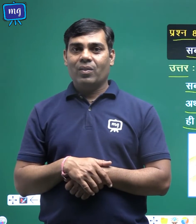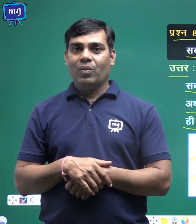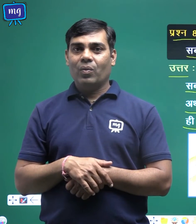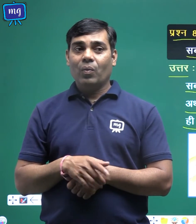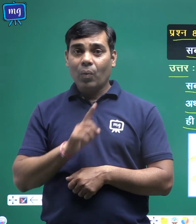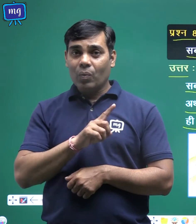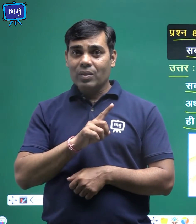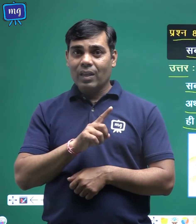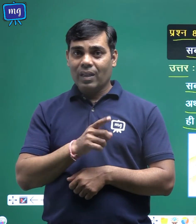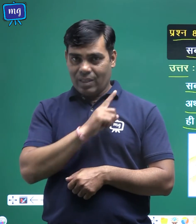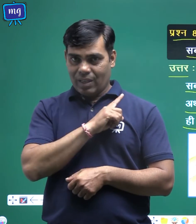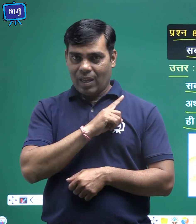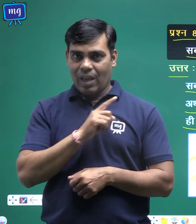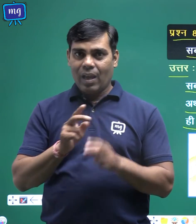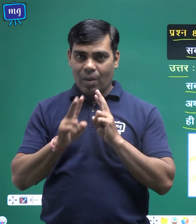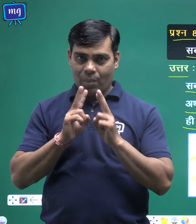बात बताई।